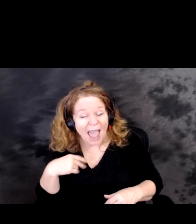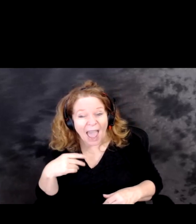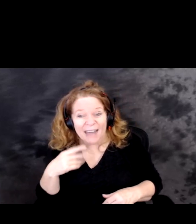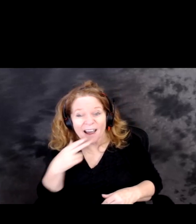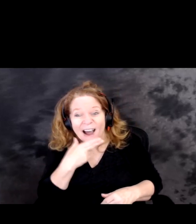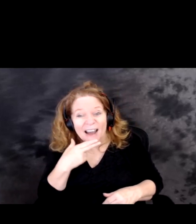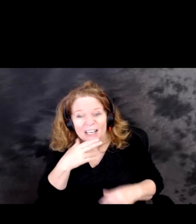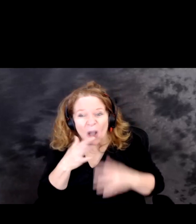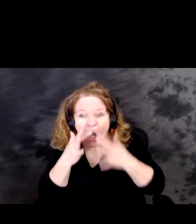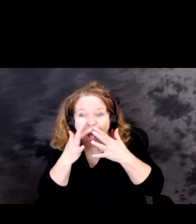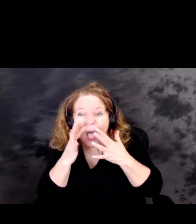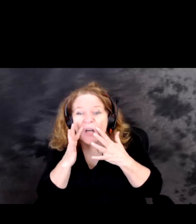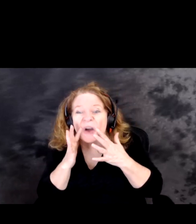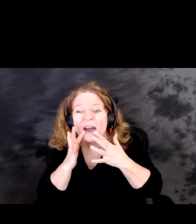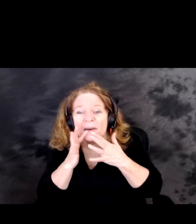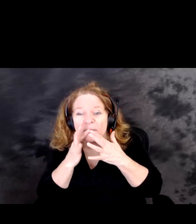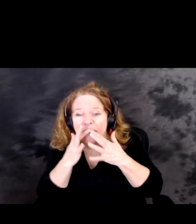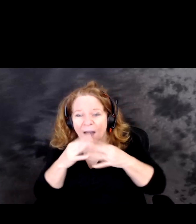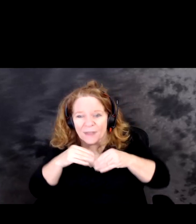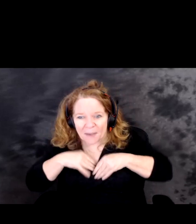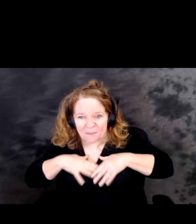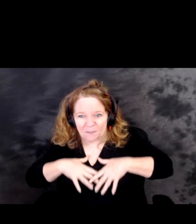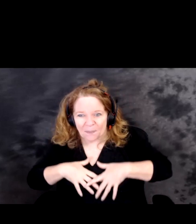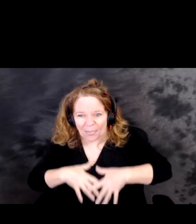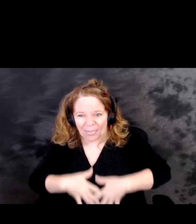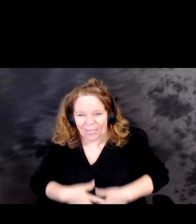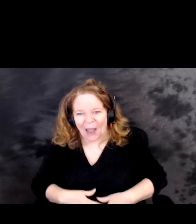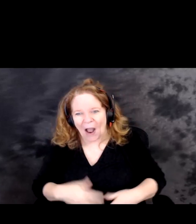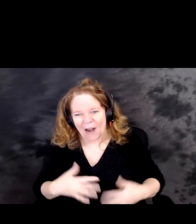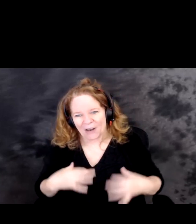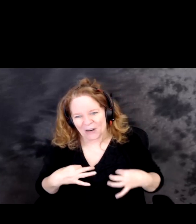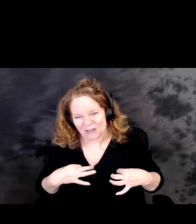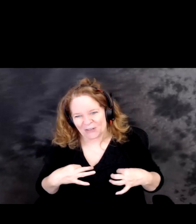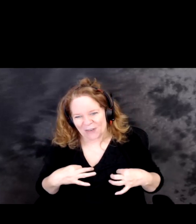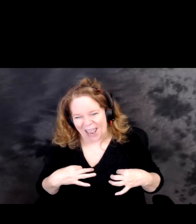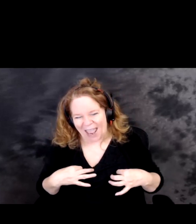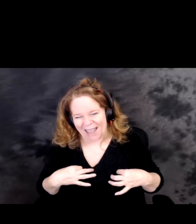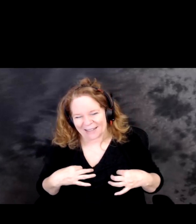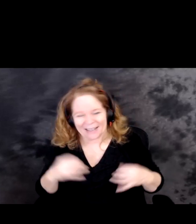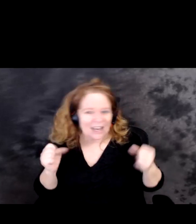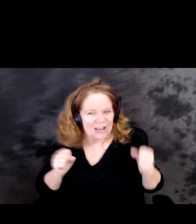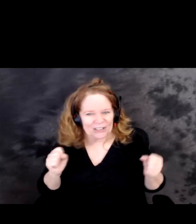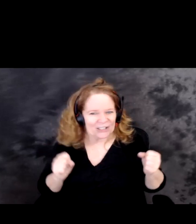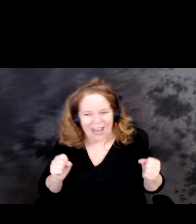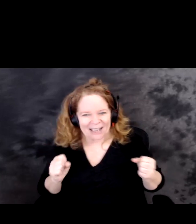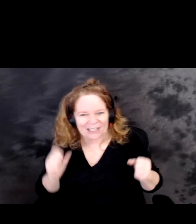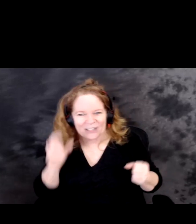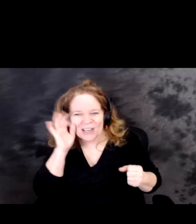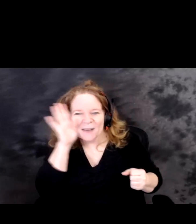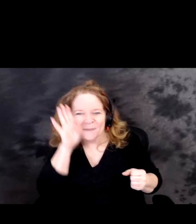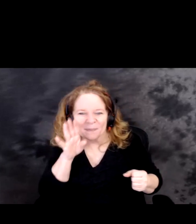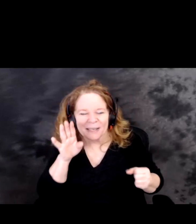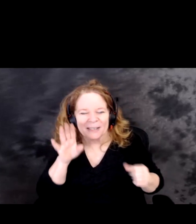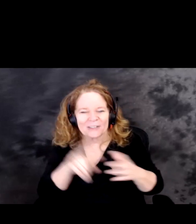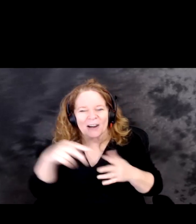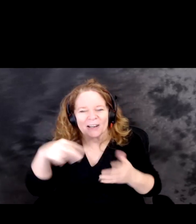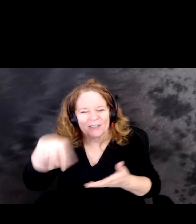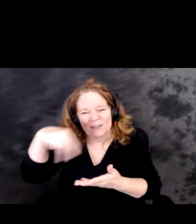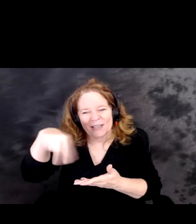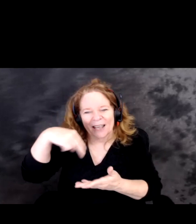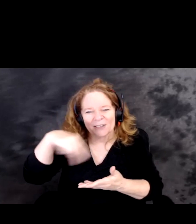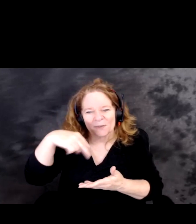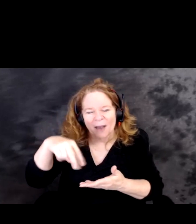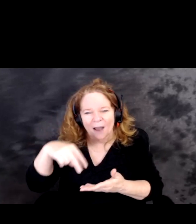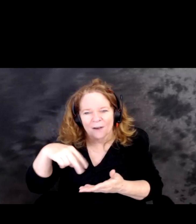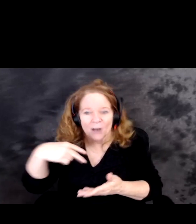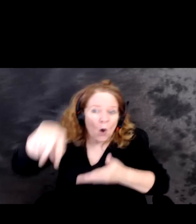miel todo alrededor de su boca y también al frente de su vestido. La abeja Shakey Shake comenzó a